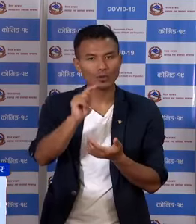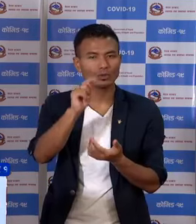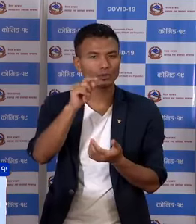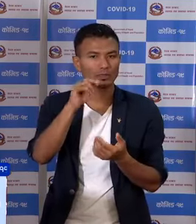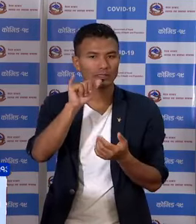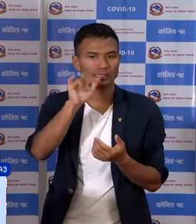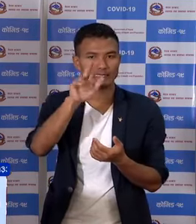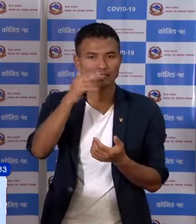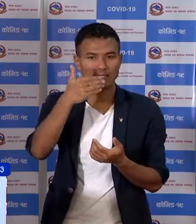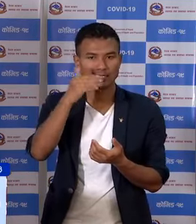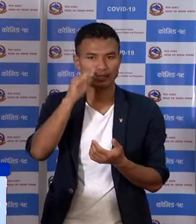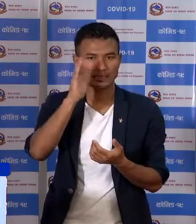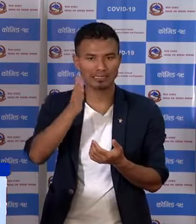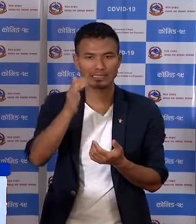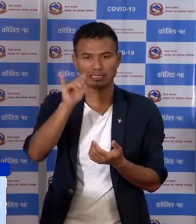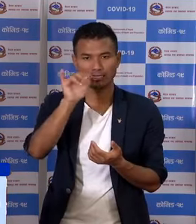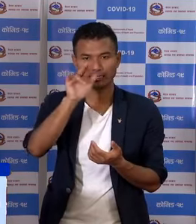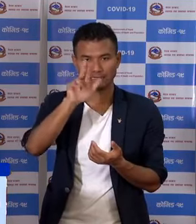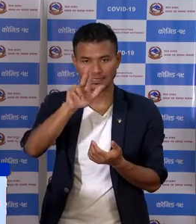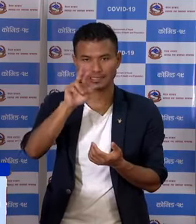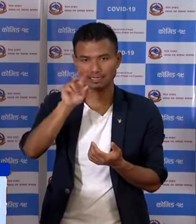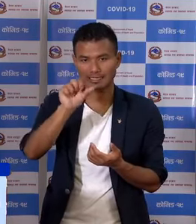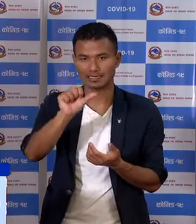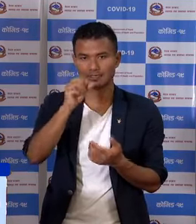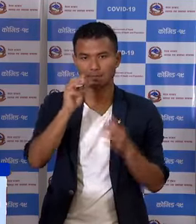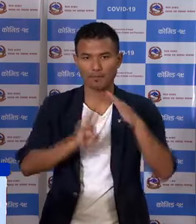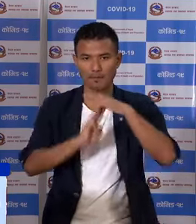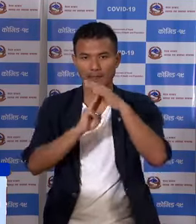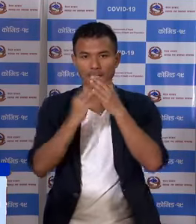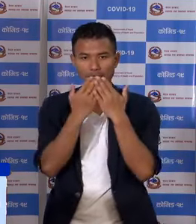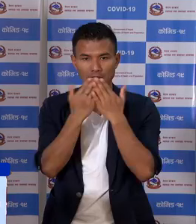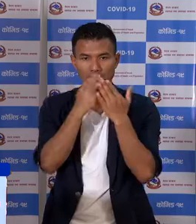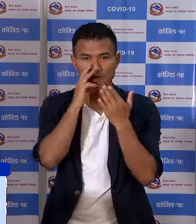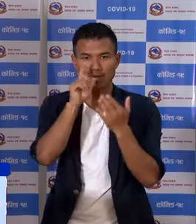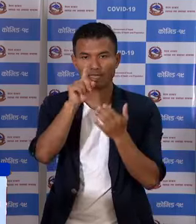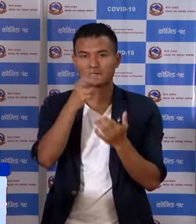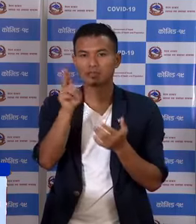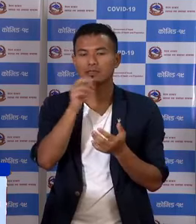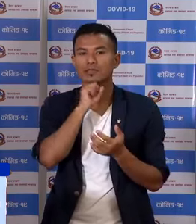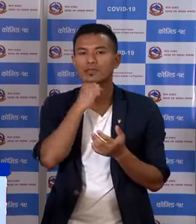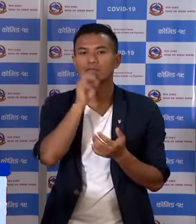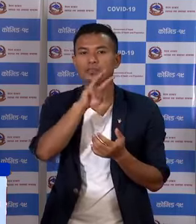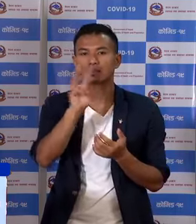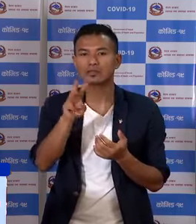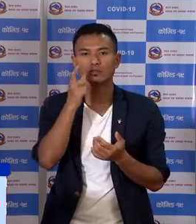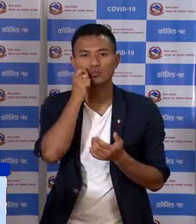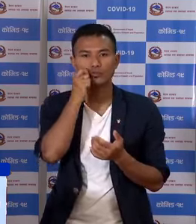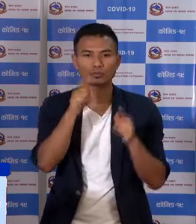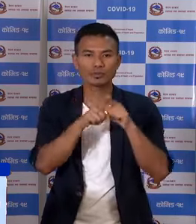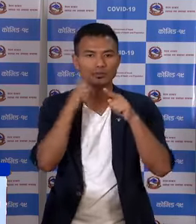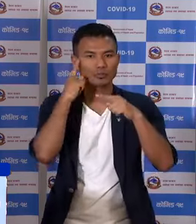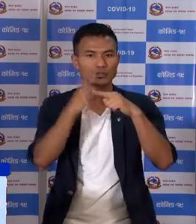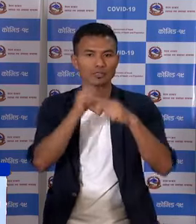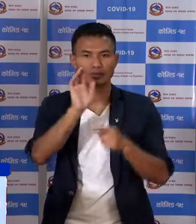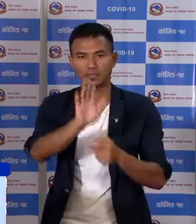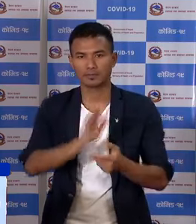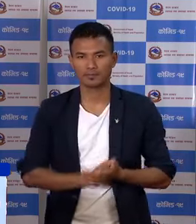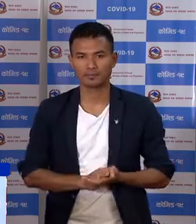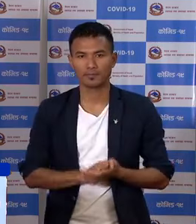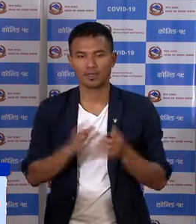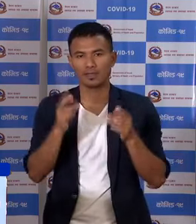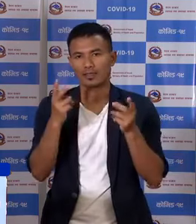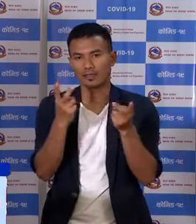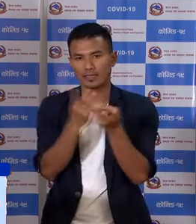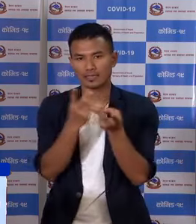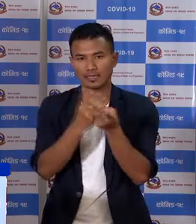डिल्ली राज मावी क्वारेंटाइन मा रहने एक जाना त्यां तिस बर्षे पुरुष लाई पनी पोजेटिव देखे को छो तेसे